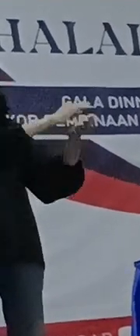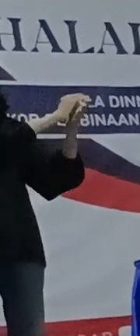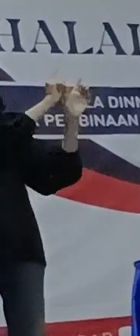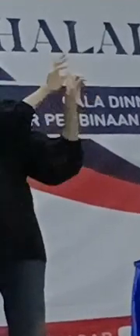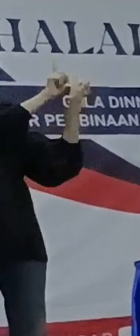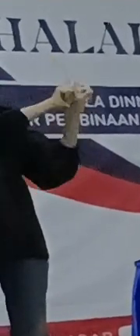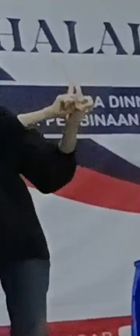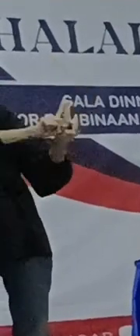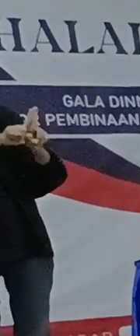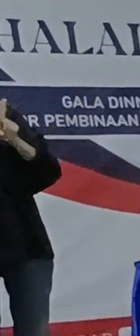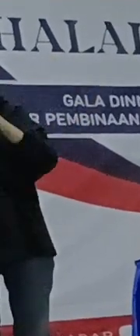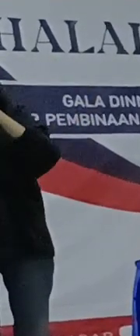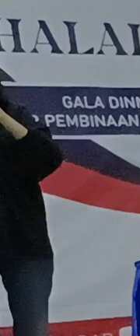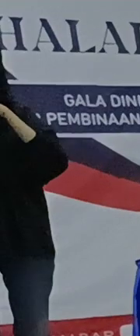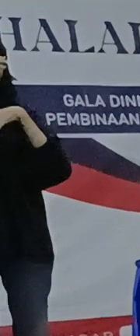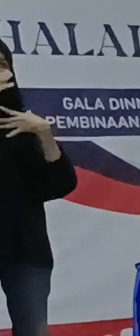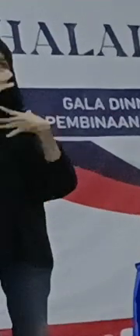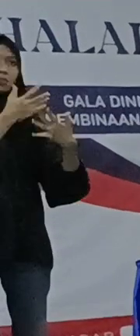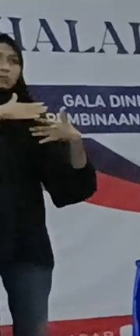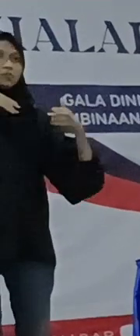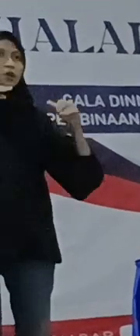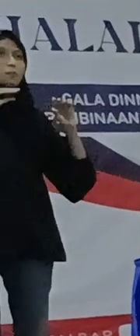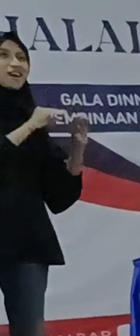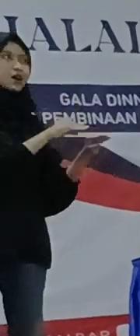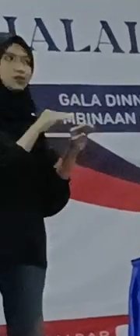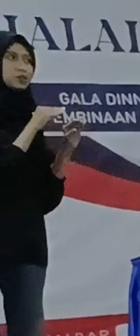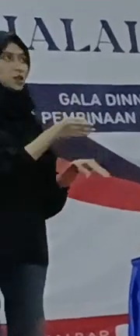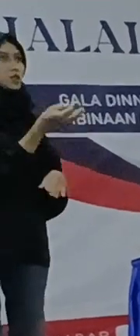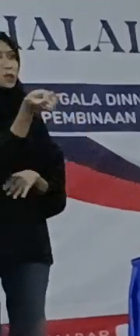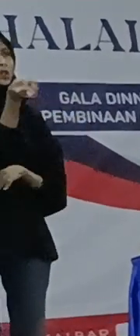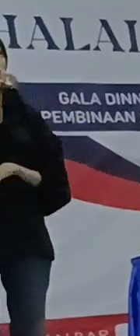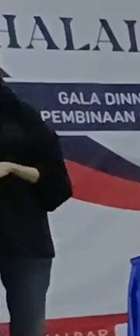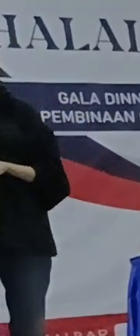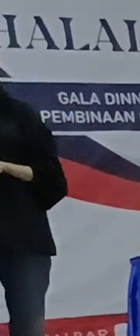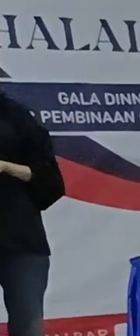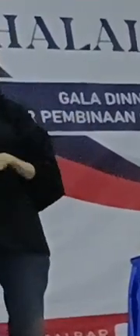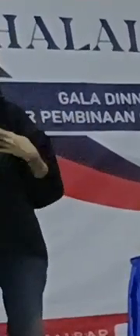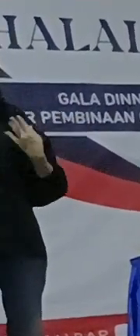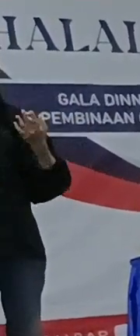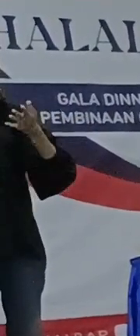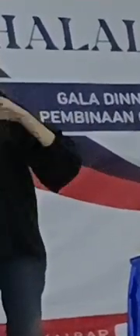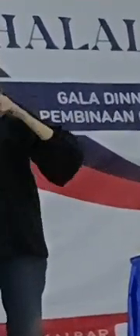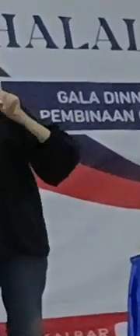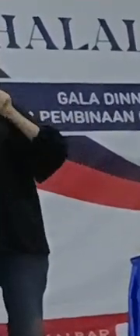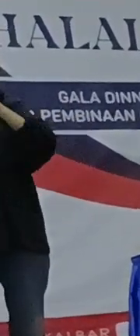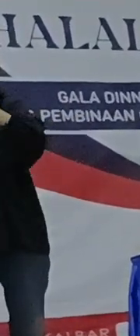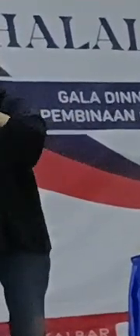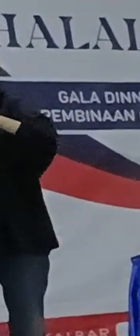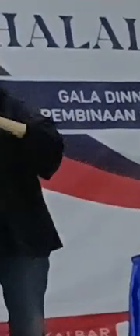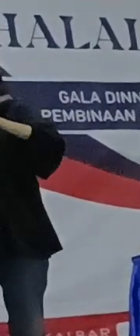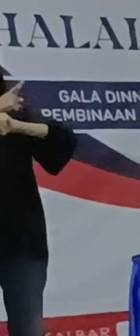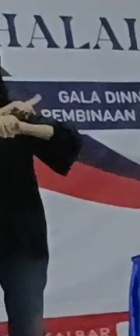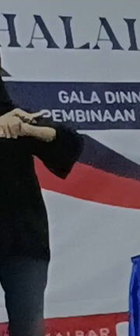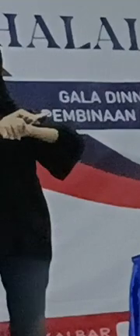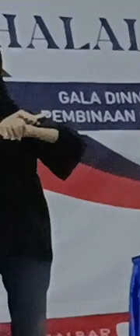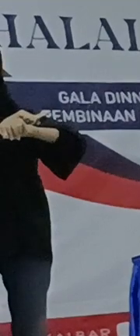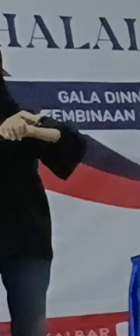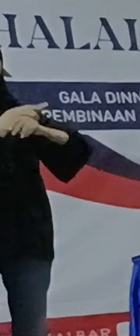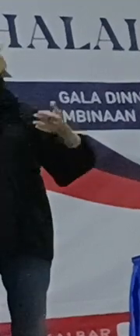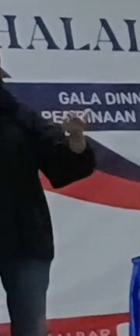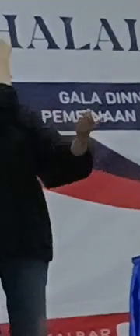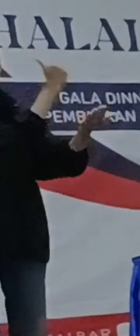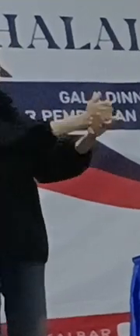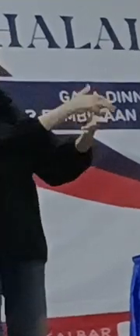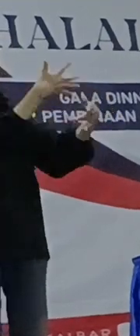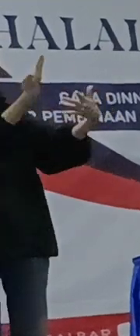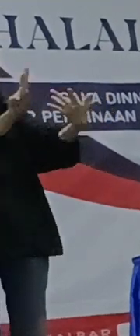minimal bisa sedikit untuk skill power. Terus yang paling penting